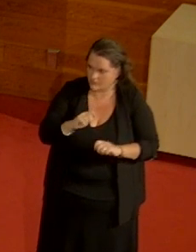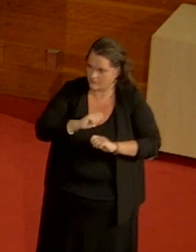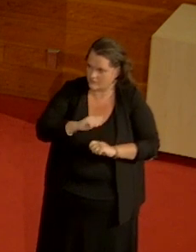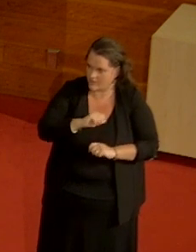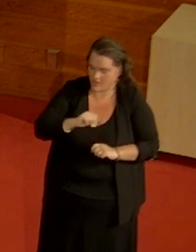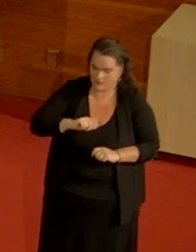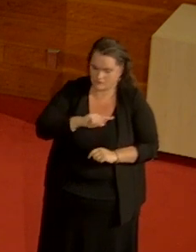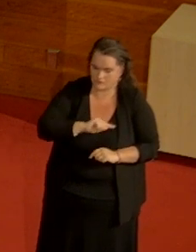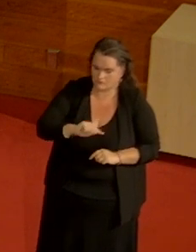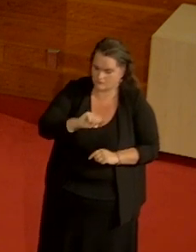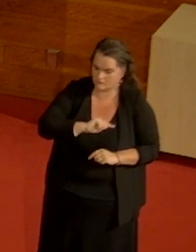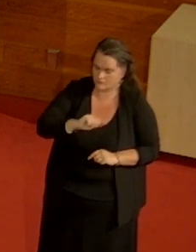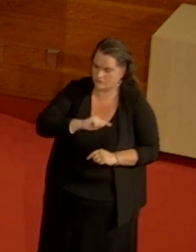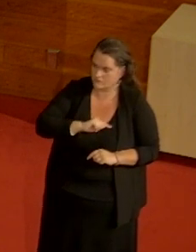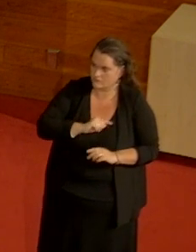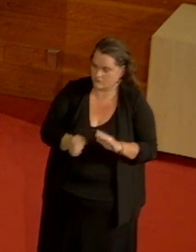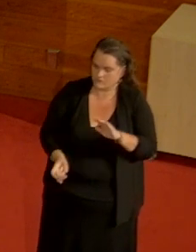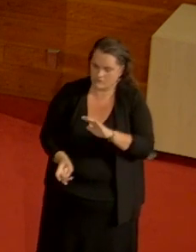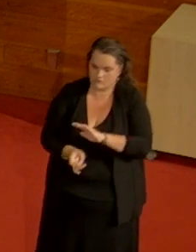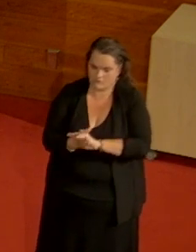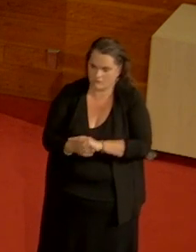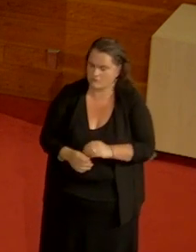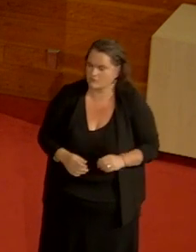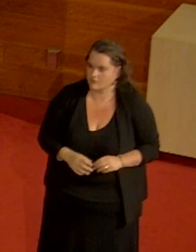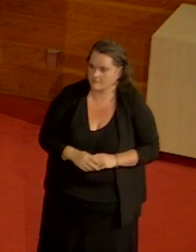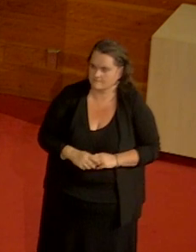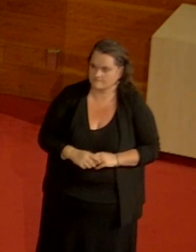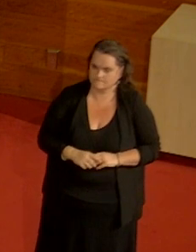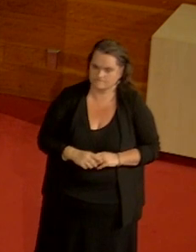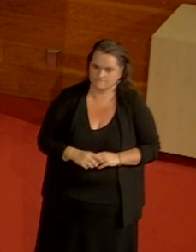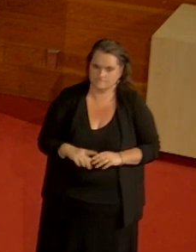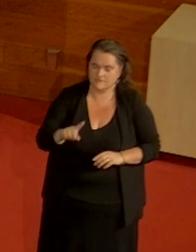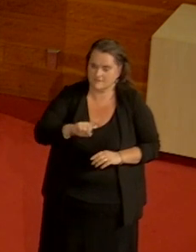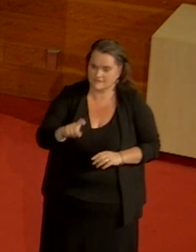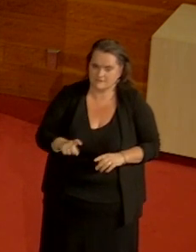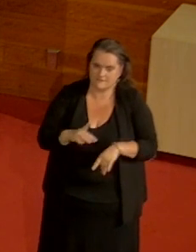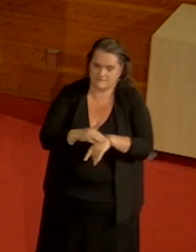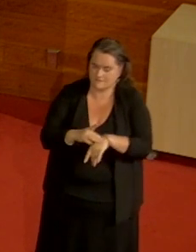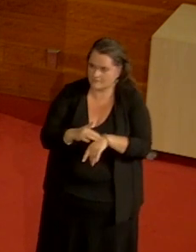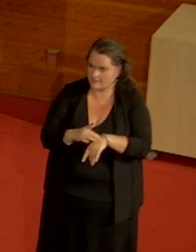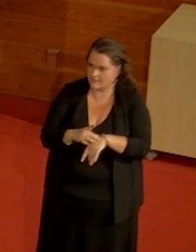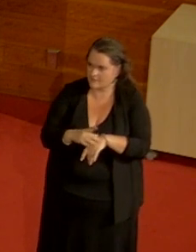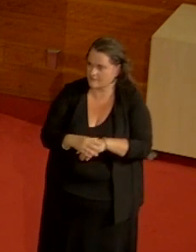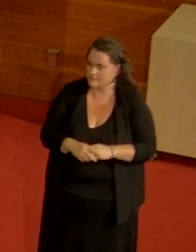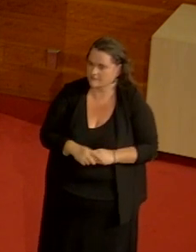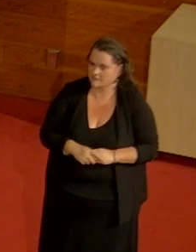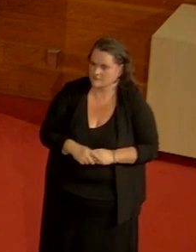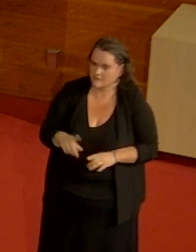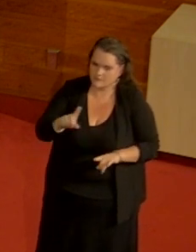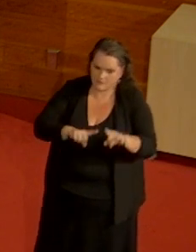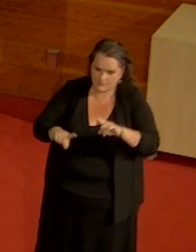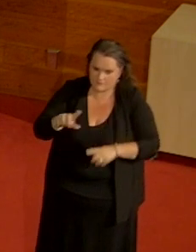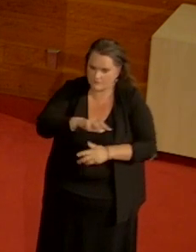conciencia sobre sobre eh estas crisis estas enfermedades estos problemas estos